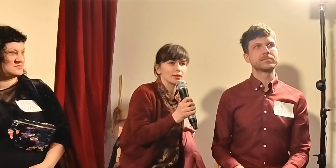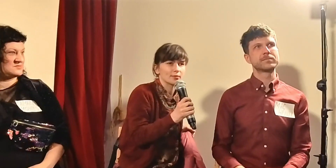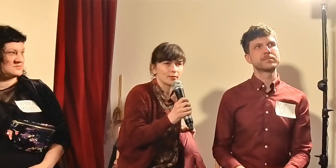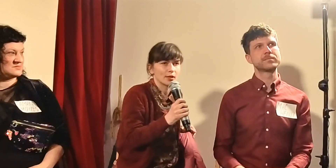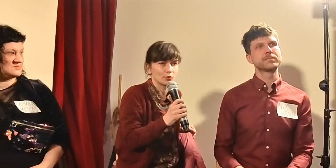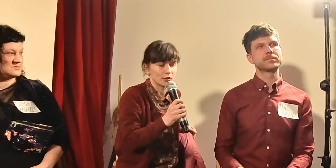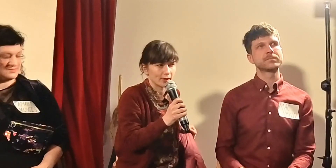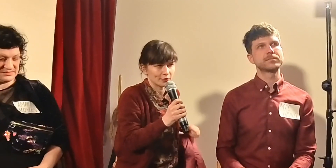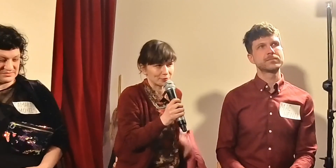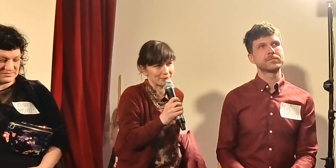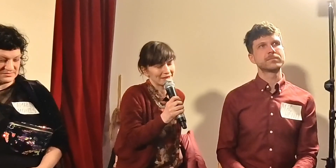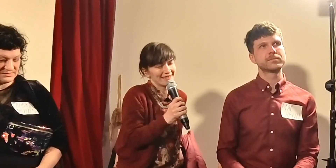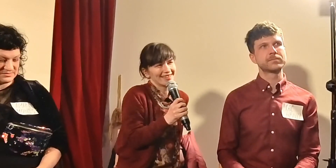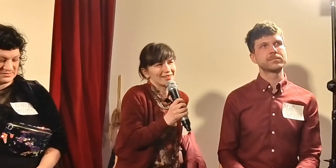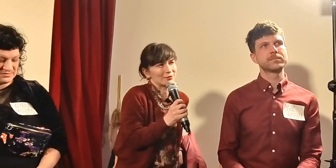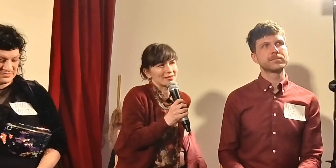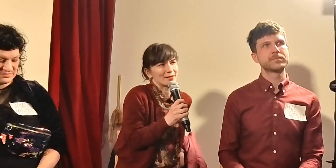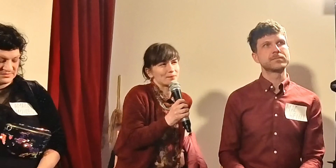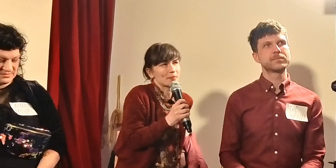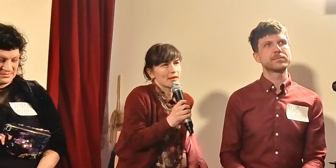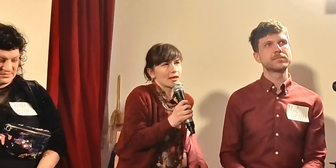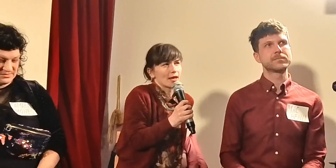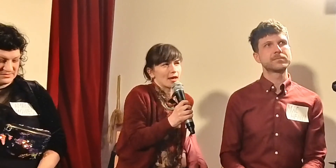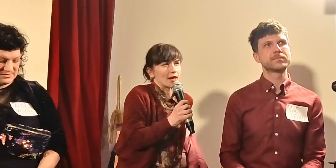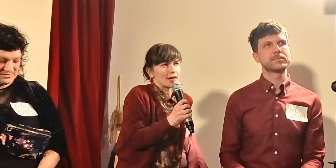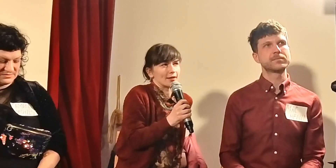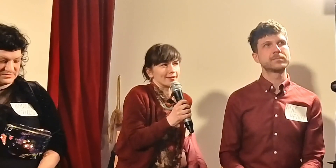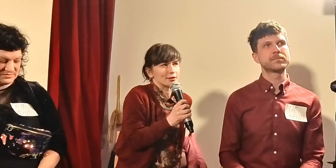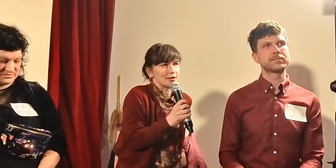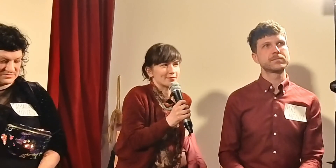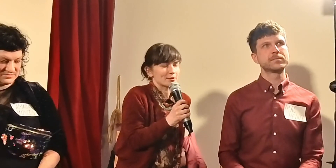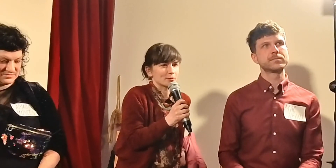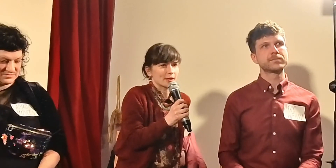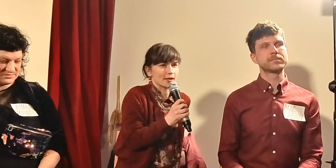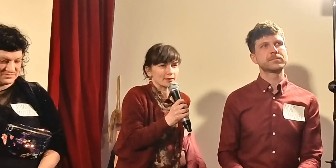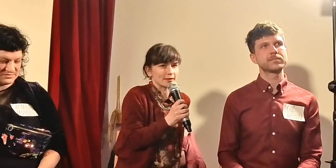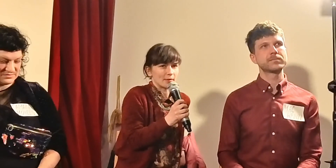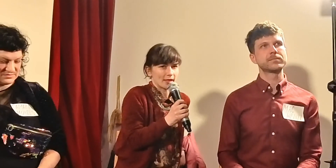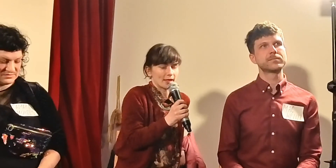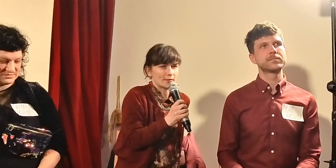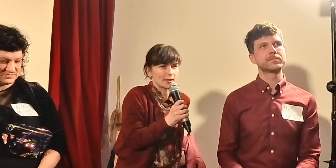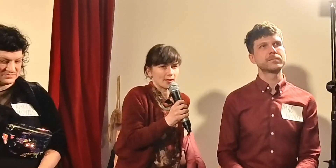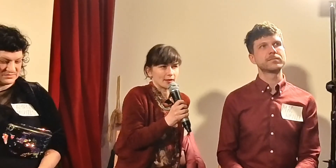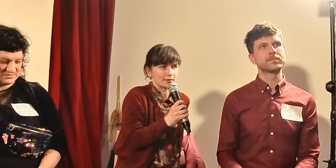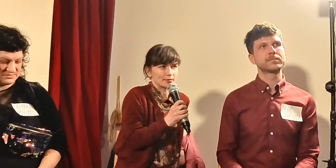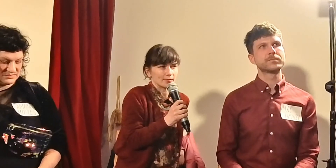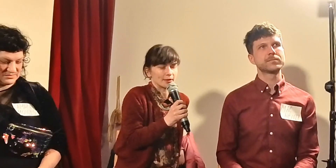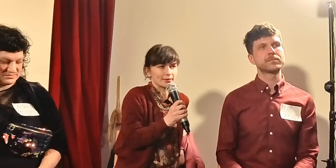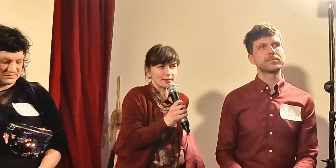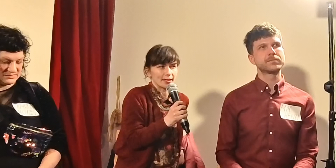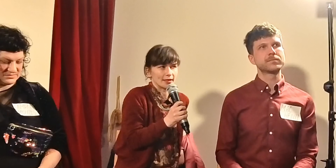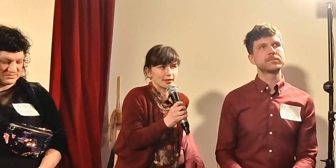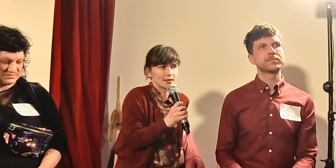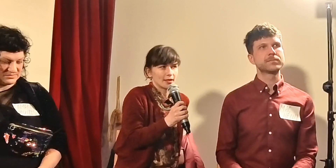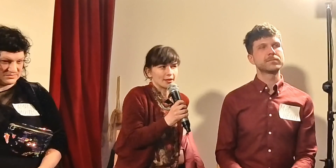Chalupeckého, a kam jsem byla nominovaná v tom roce. A takže nejdřív jsem se potkala s Mekem a